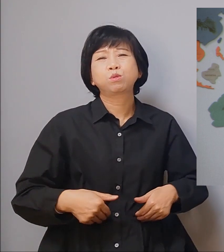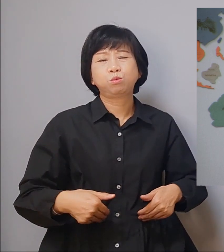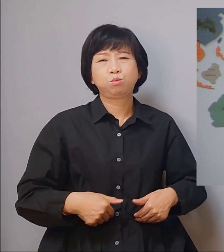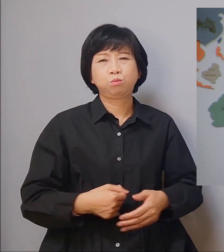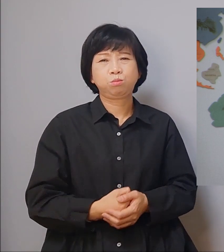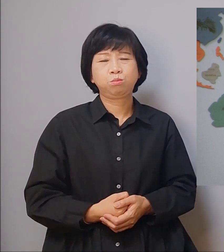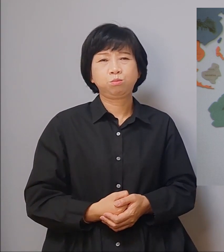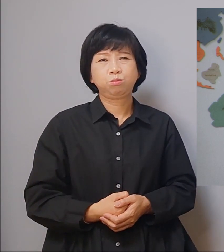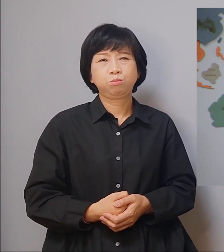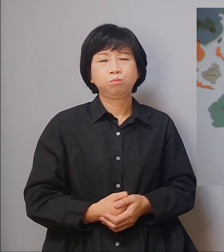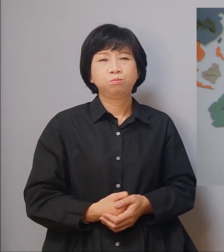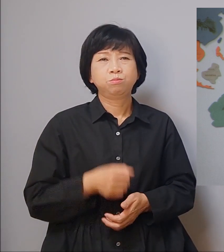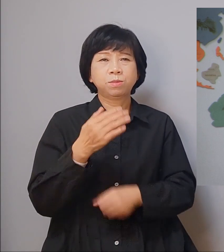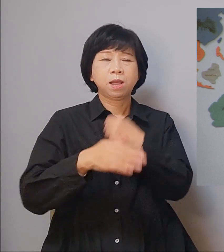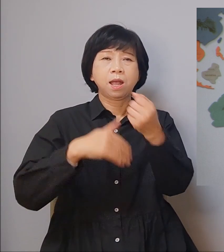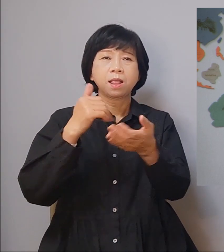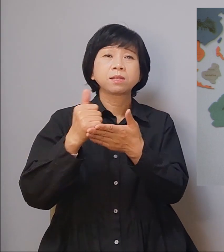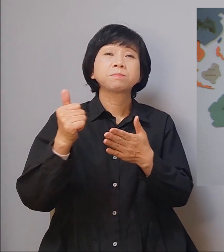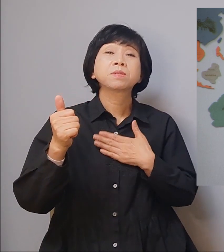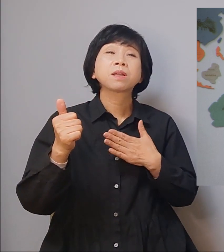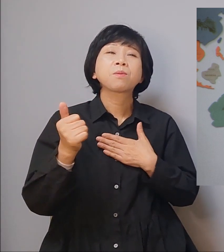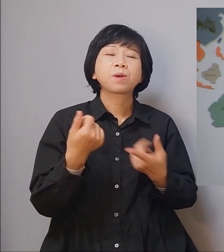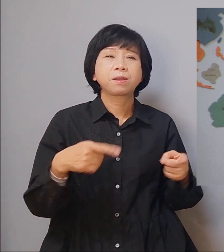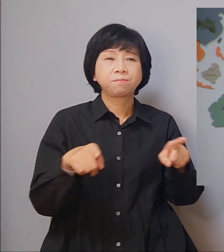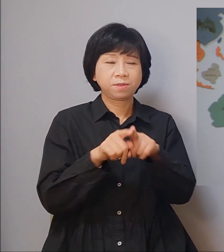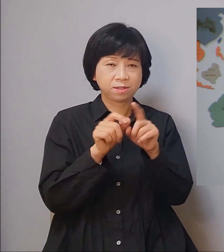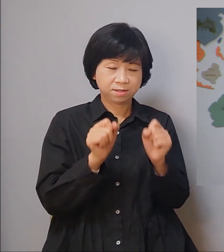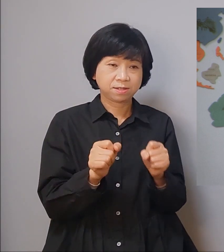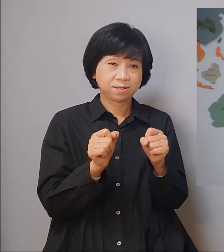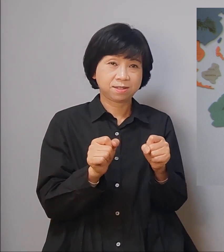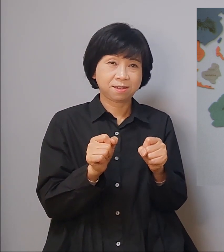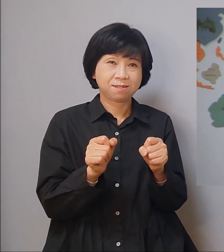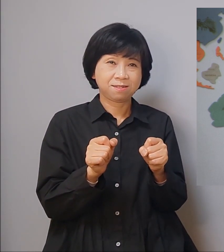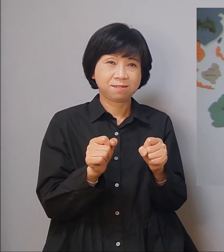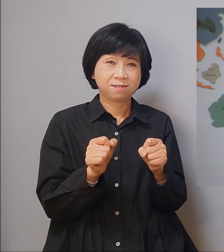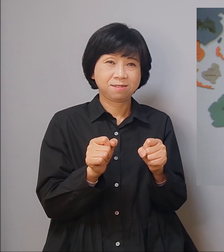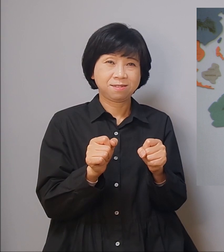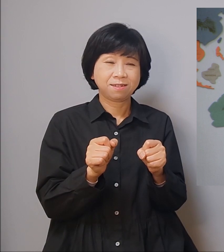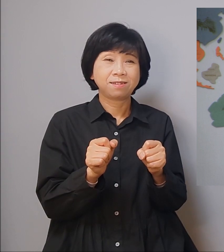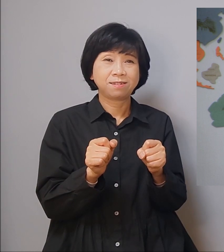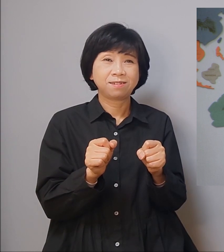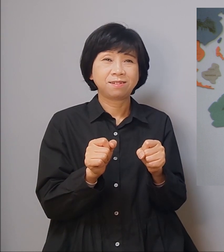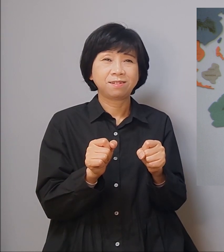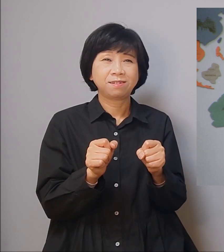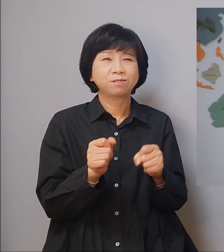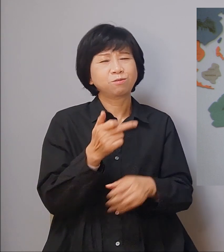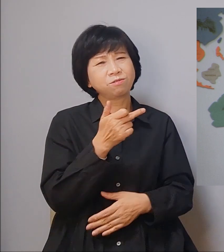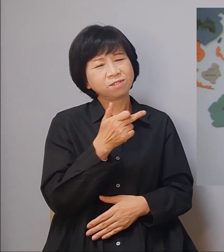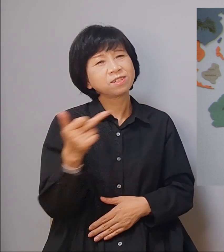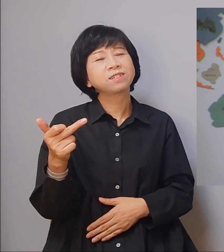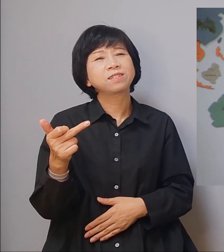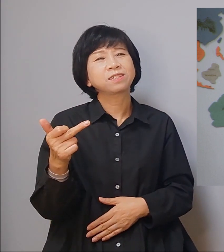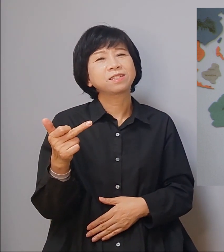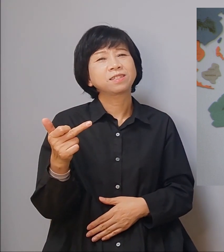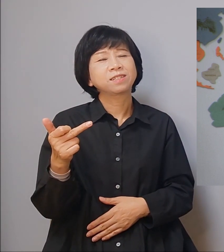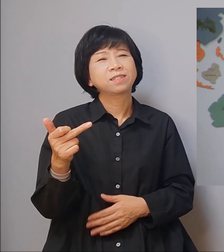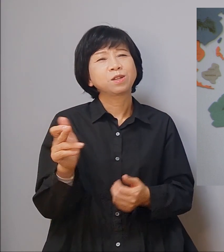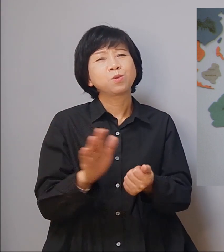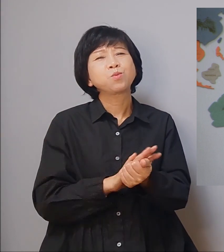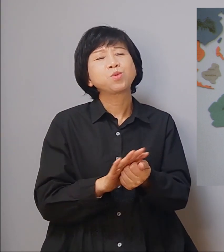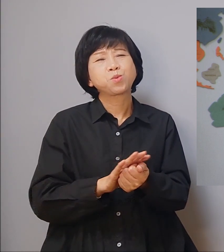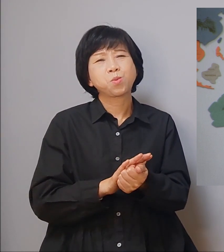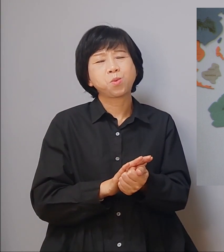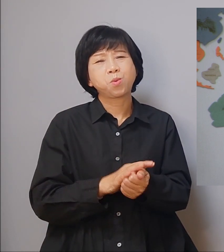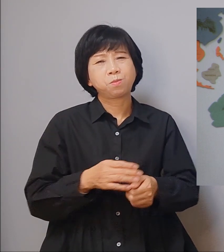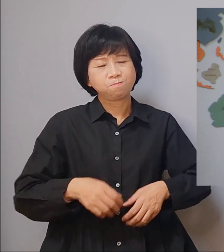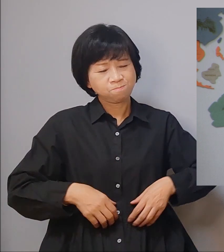그분이 우리와 함께 계신다. 여러분, 이게 우리를 얼마나 담대하게